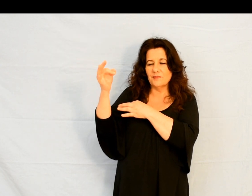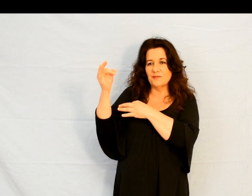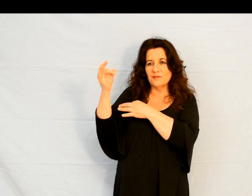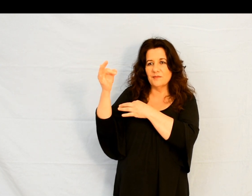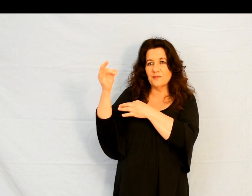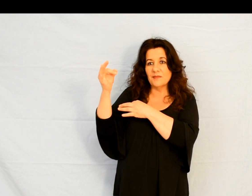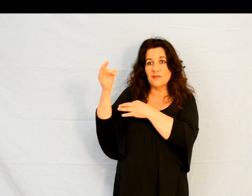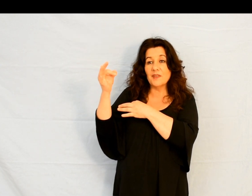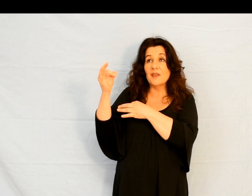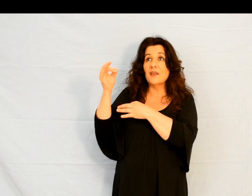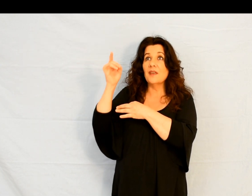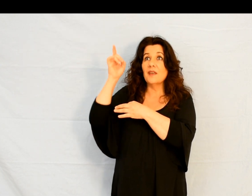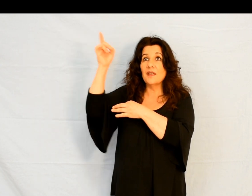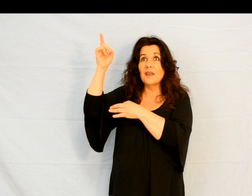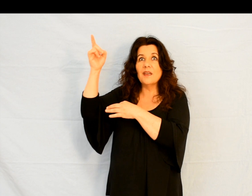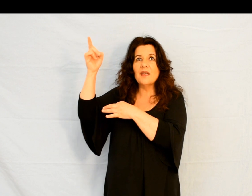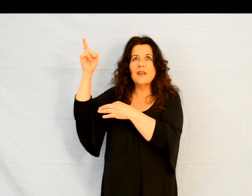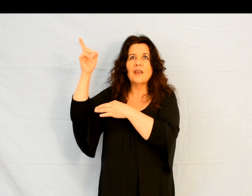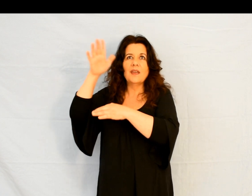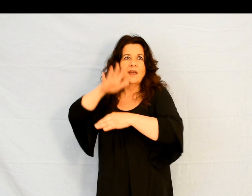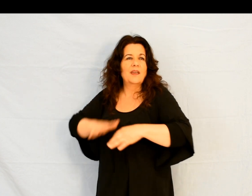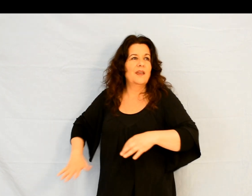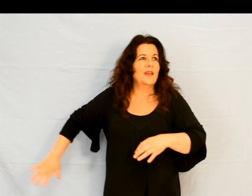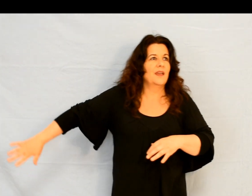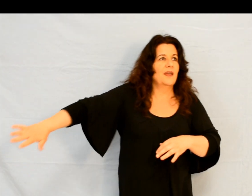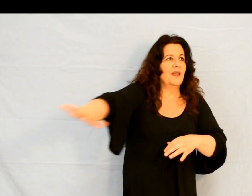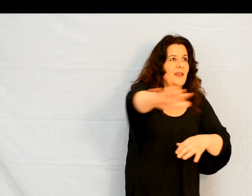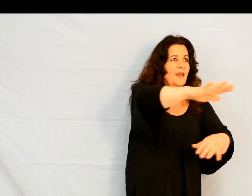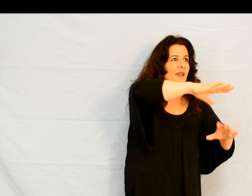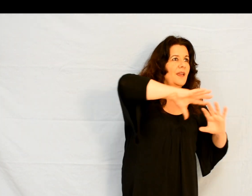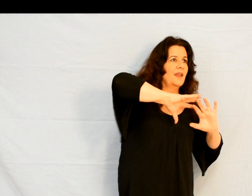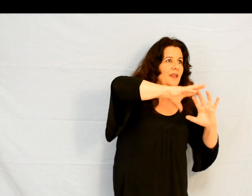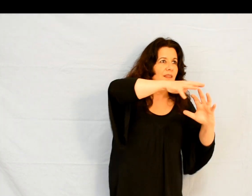Il a pour toujours aménagé la terre et la peuplée de troupeaux.